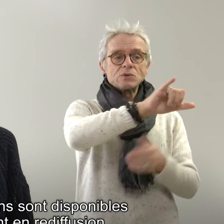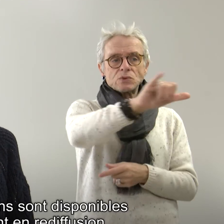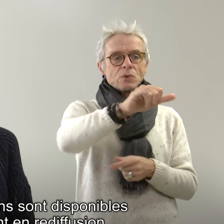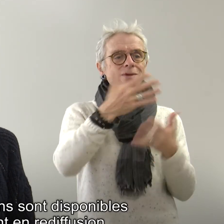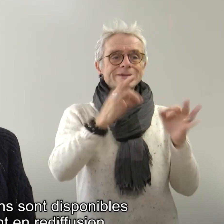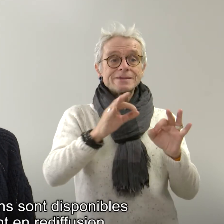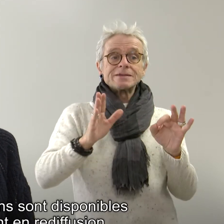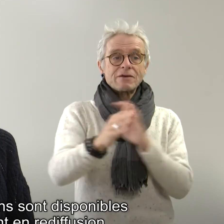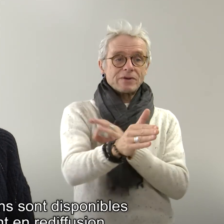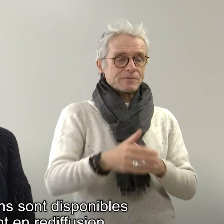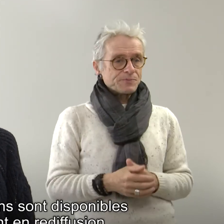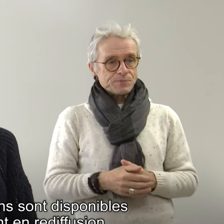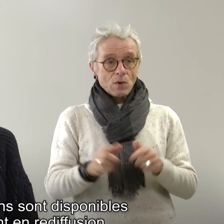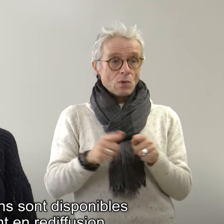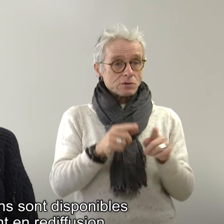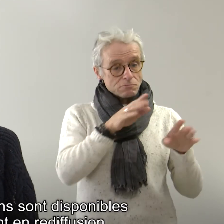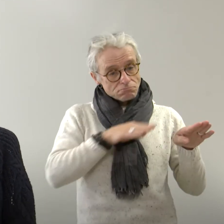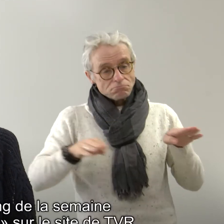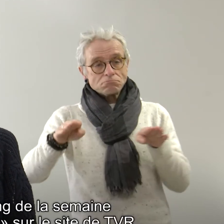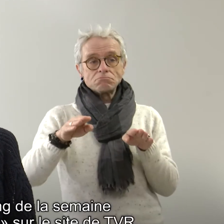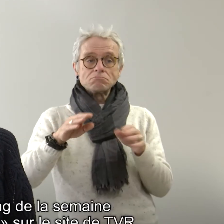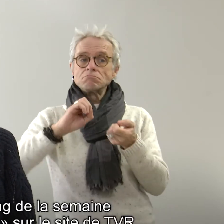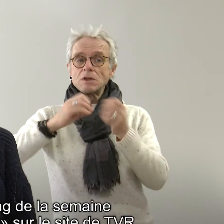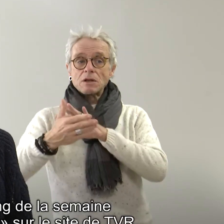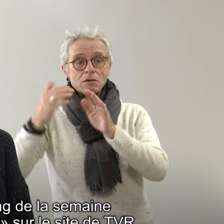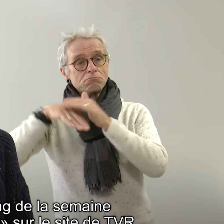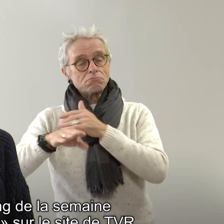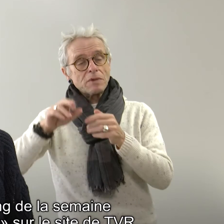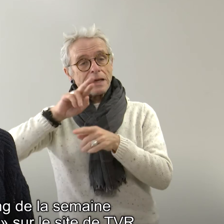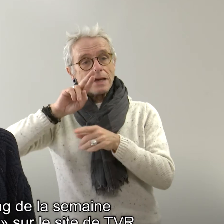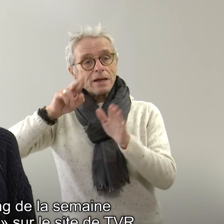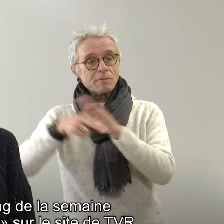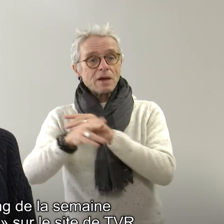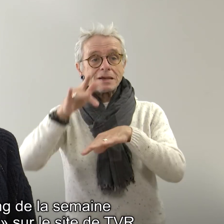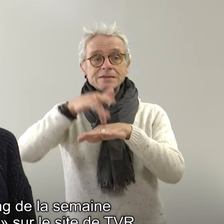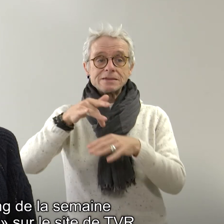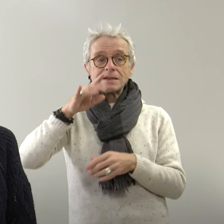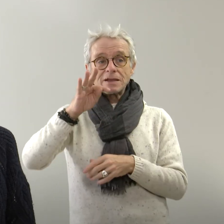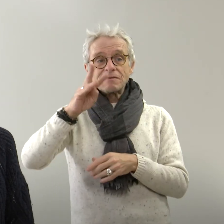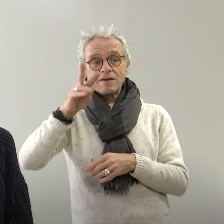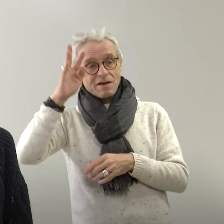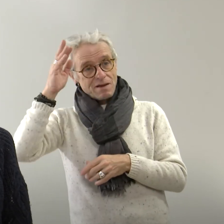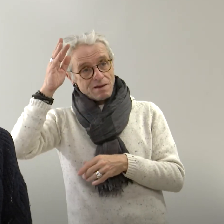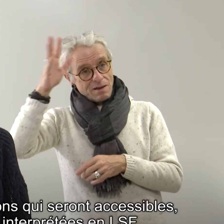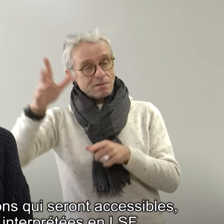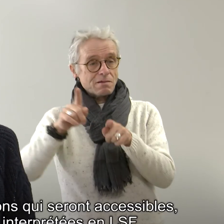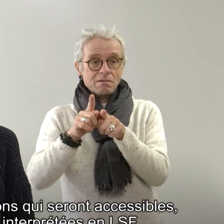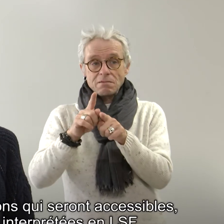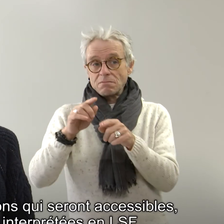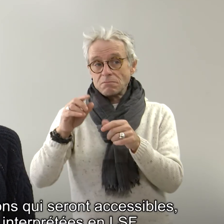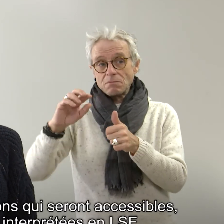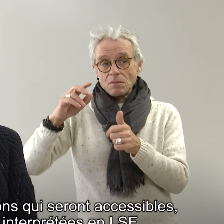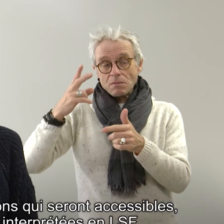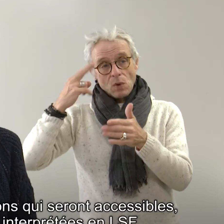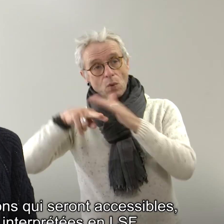c'est également disponible en rediffusion tout au long de la semaine et en replay sur le site de tv rennes et et 7